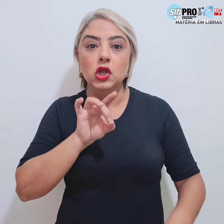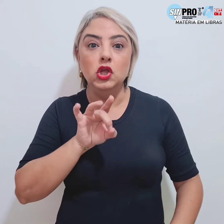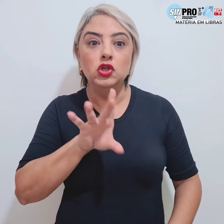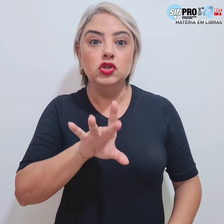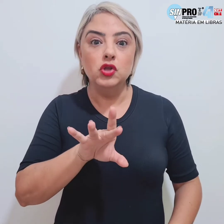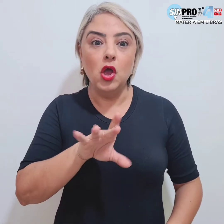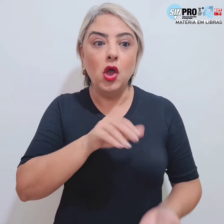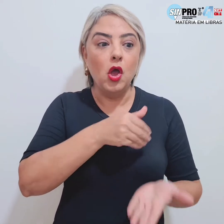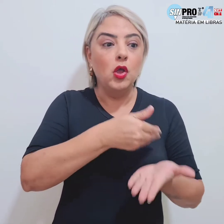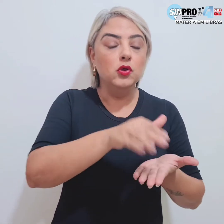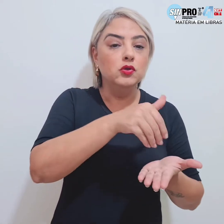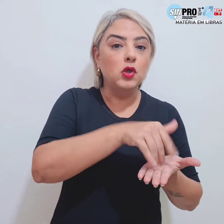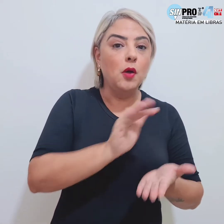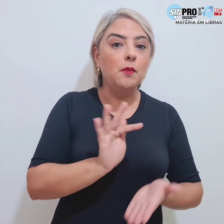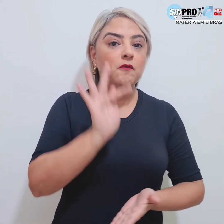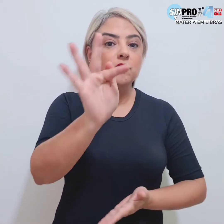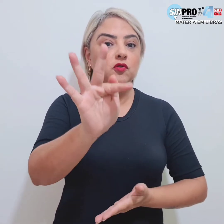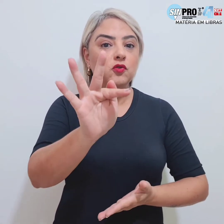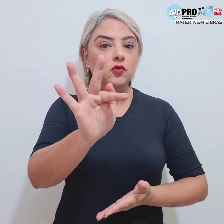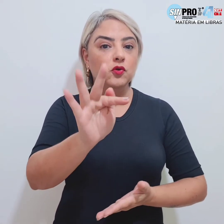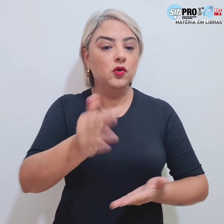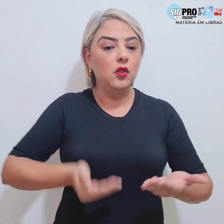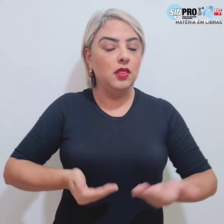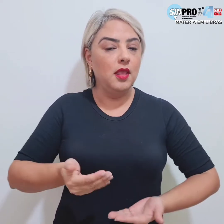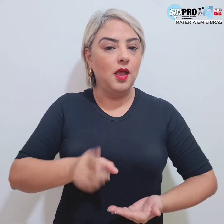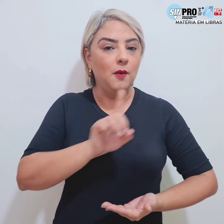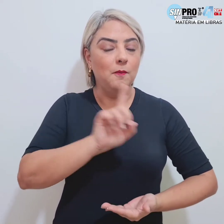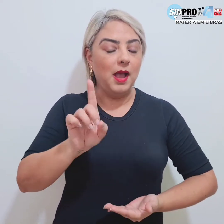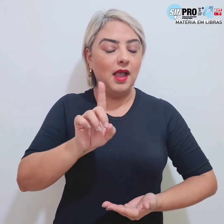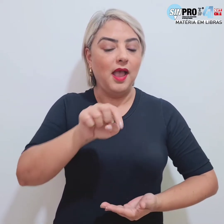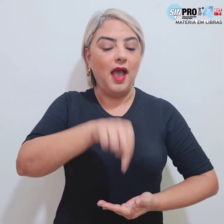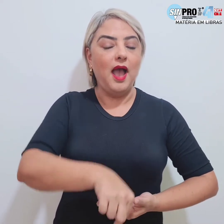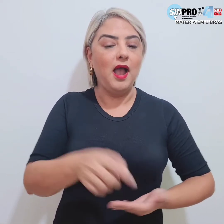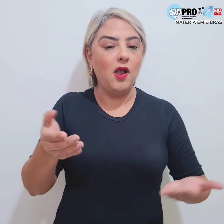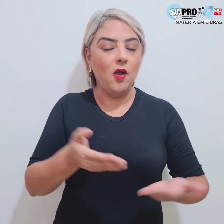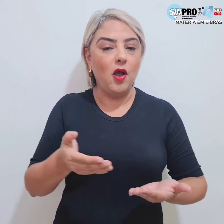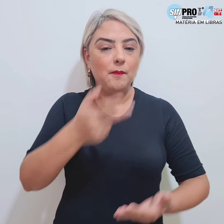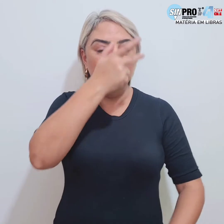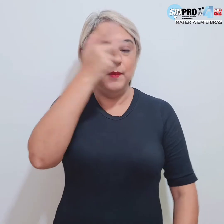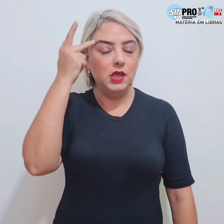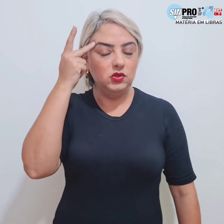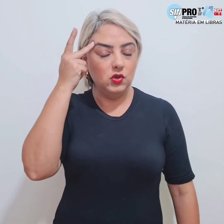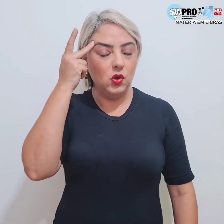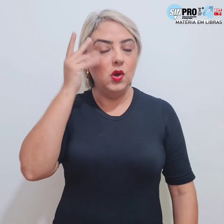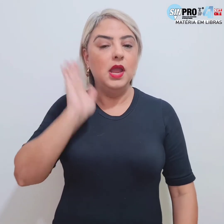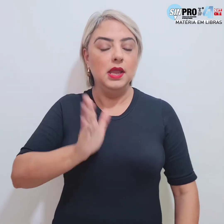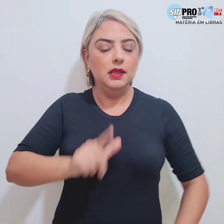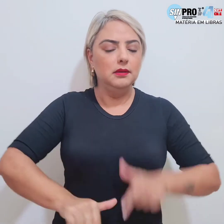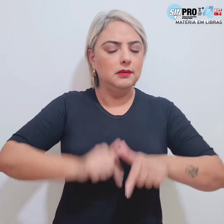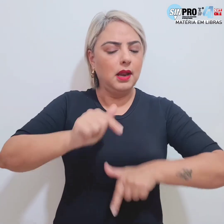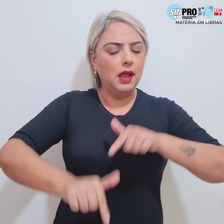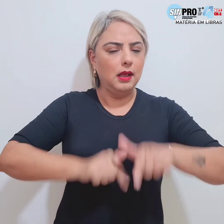sobre os futuros servidores, mas também sobre ativos,